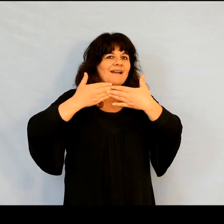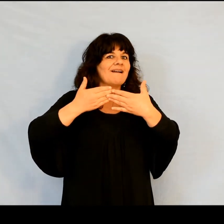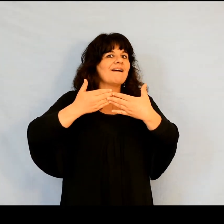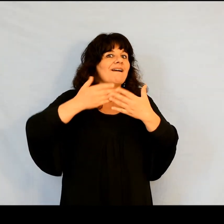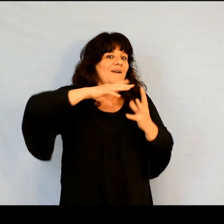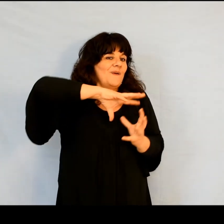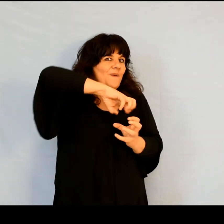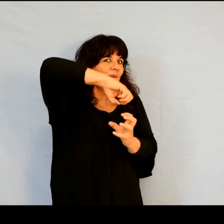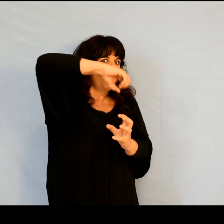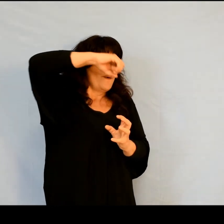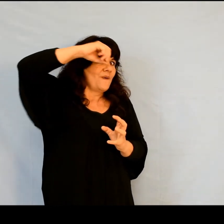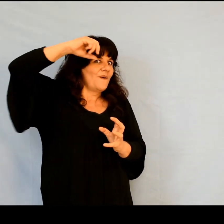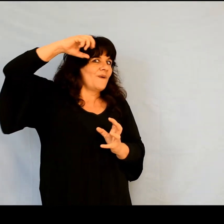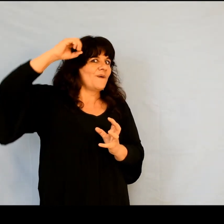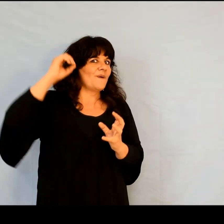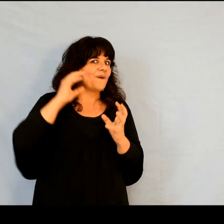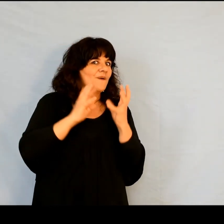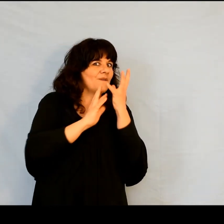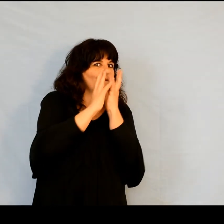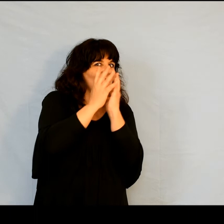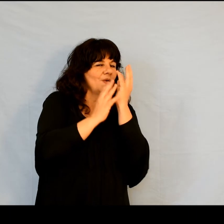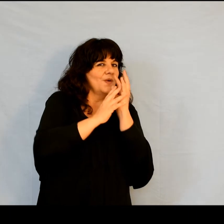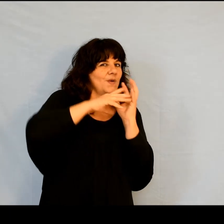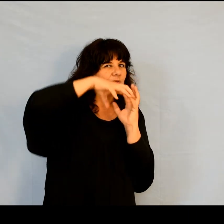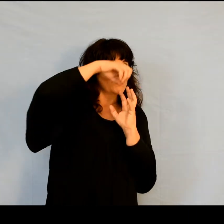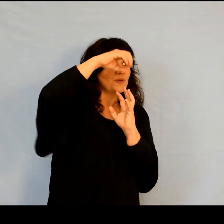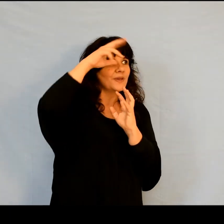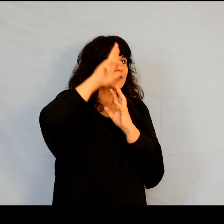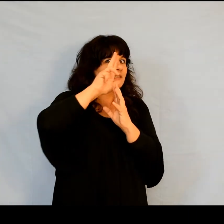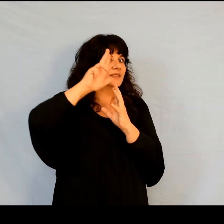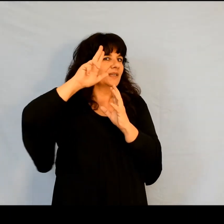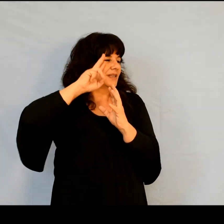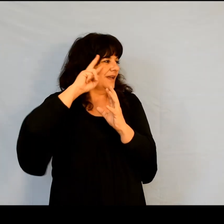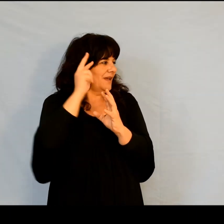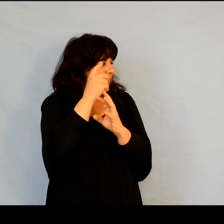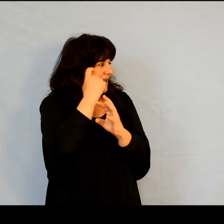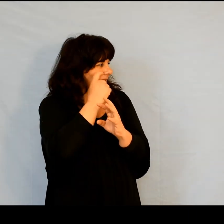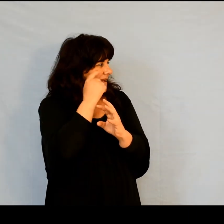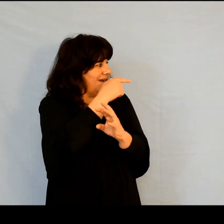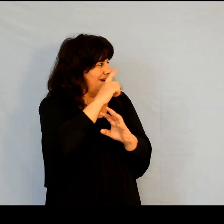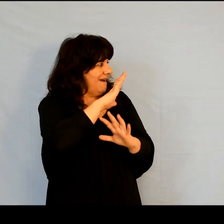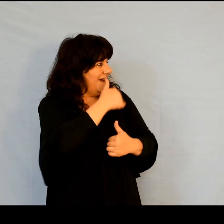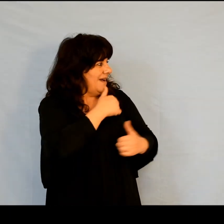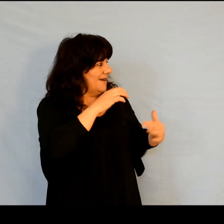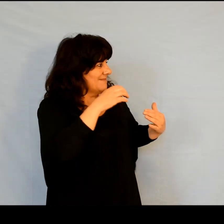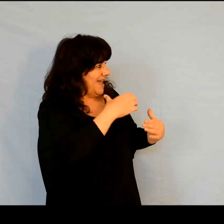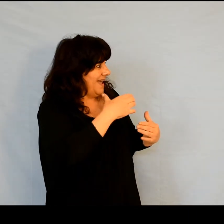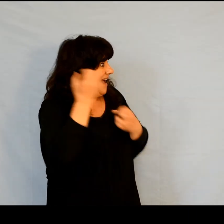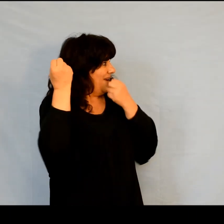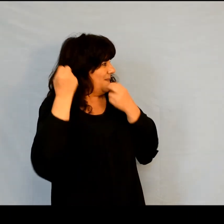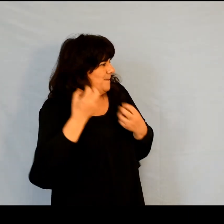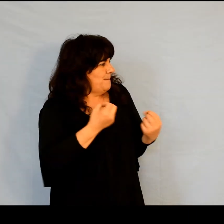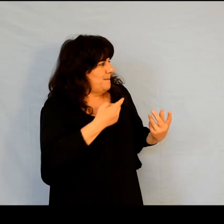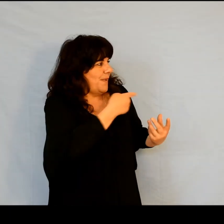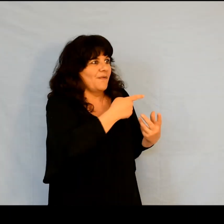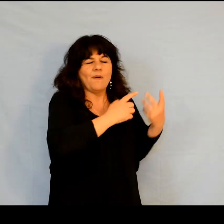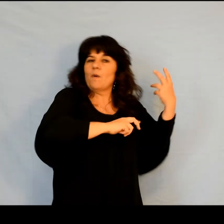Égyptiens, et il la frappa de panique. Il faussa les roues de leurs chars, et ils eurent beaucoup de peine à les